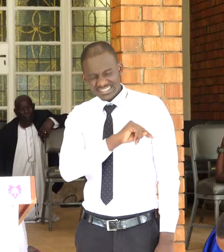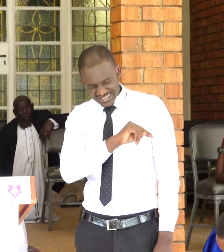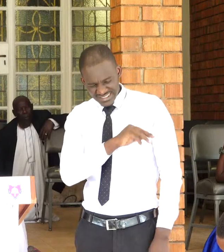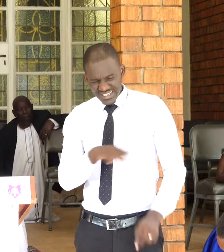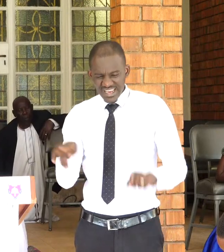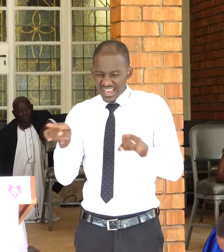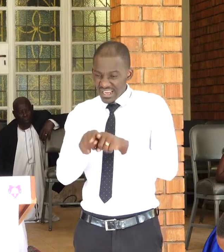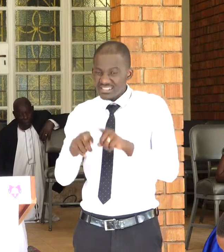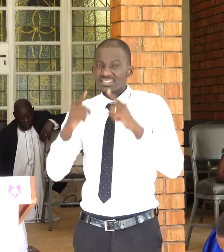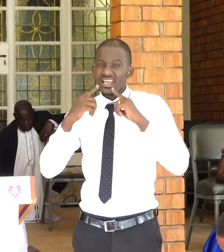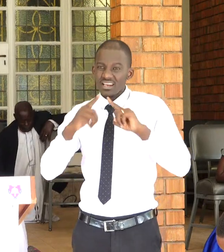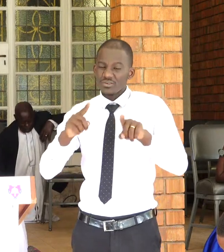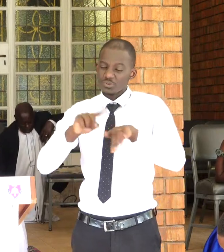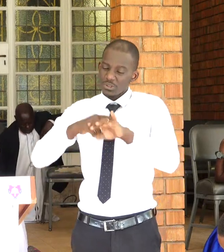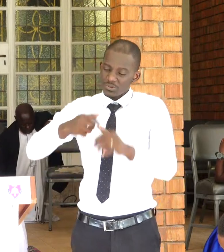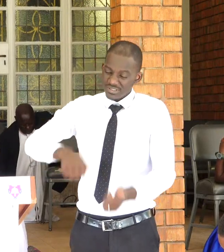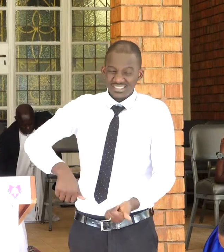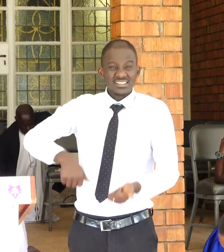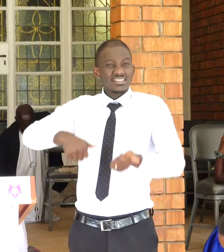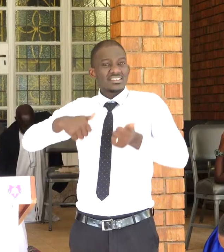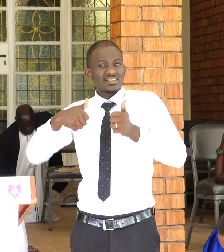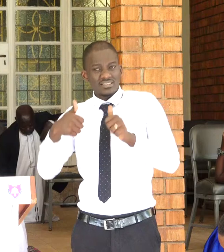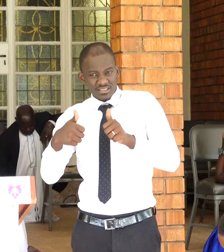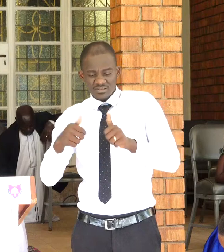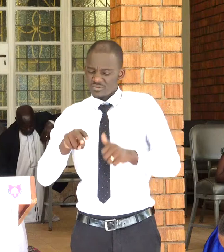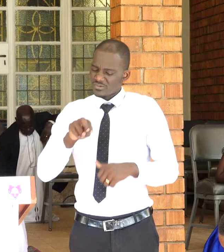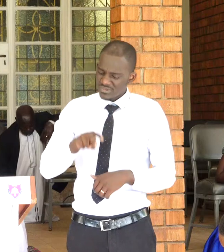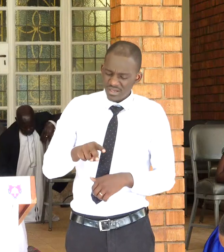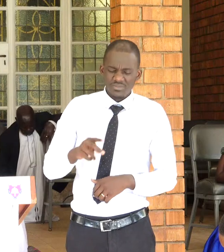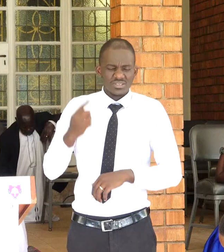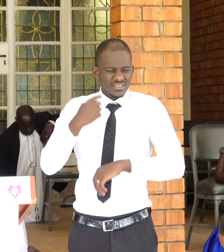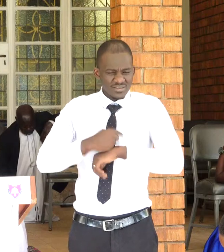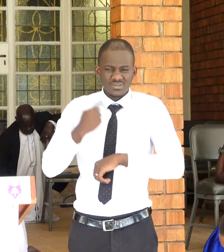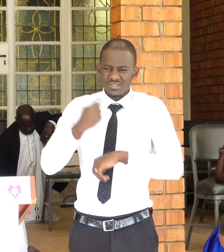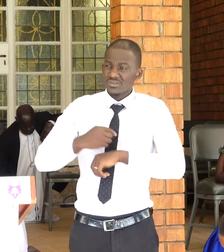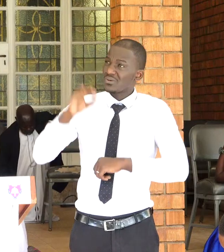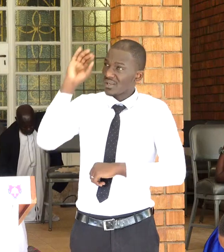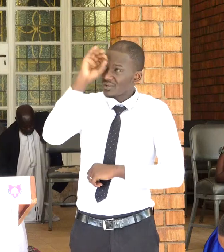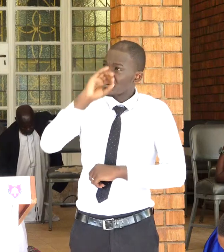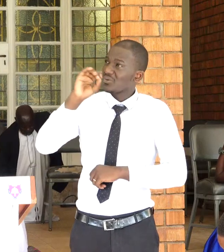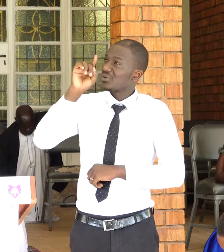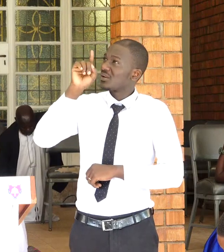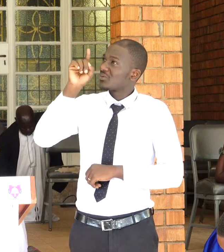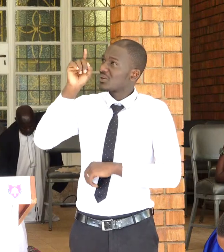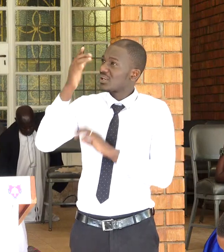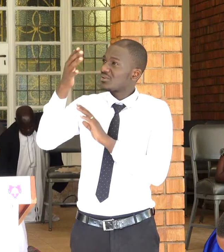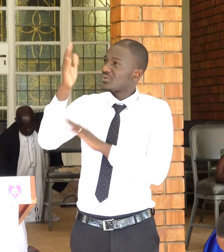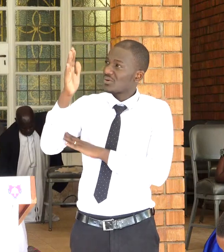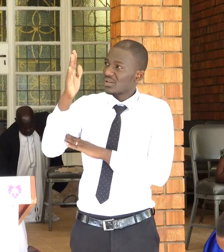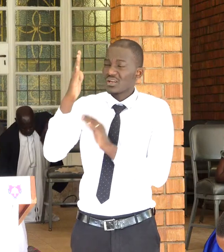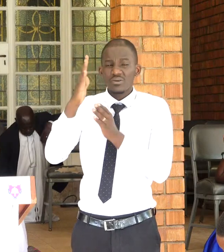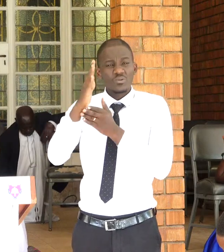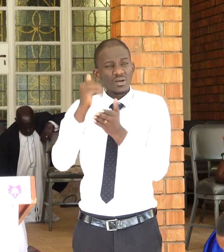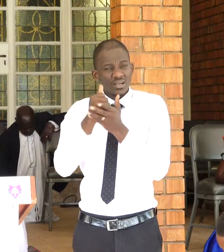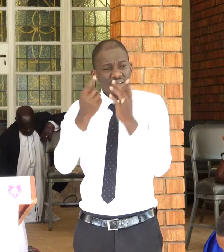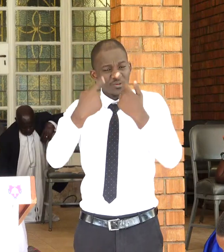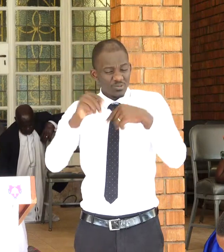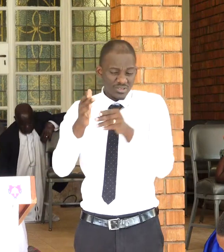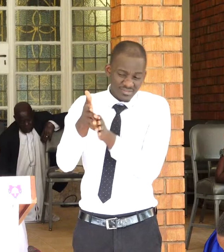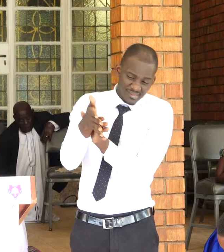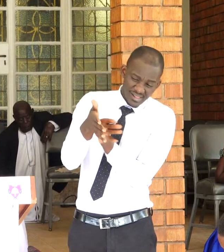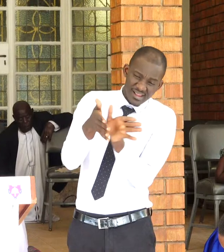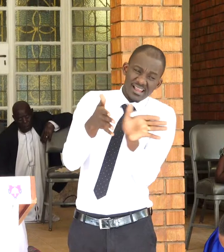batubatiza tutambule bulijjo nga tunoonya ggwe Katonda ffe tuleka ebitugwanira okukola naye tukola ebitatugwanidde